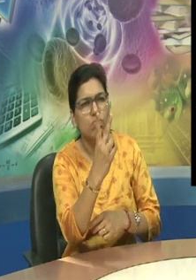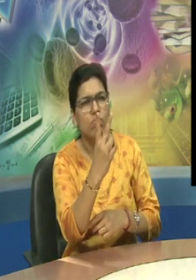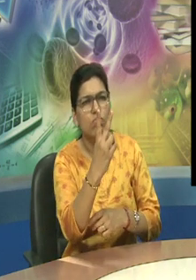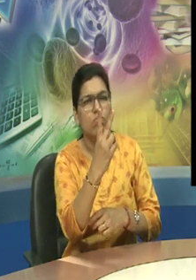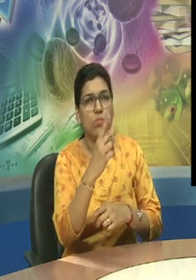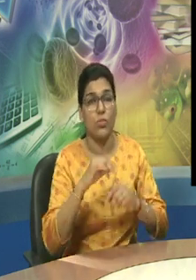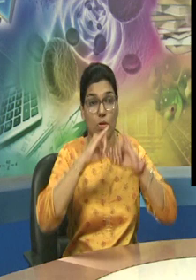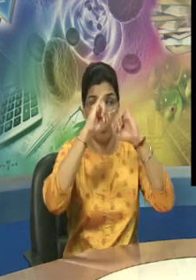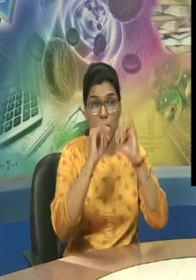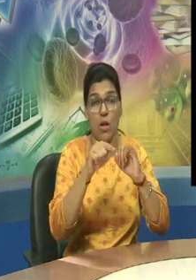लाली देखन